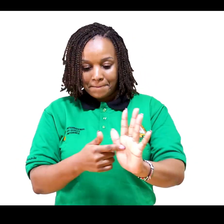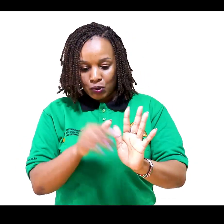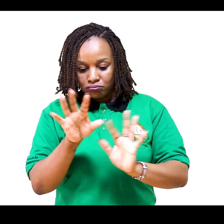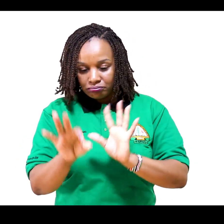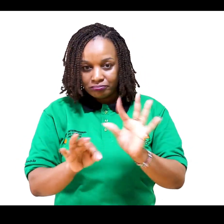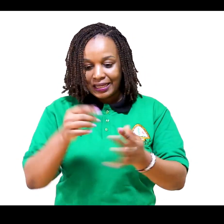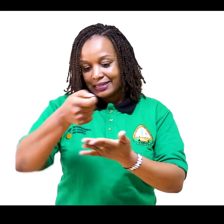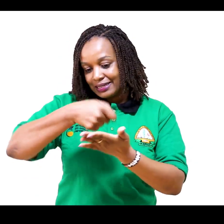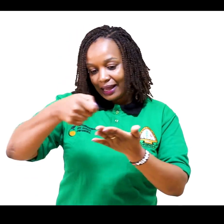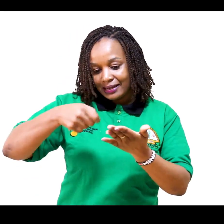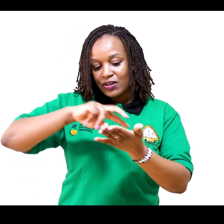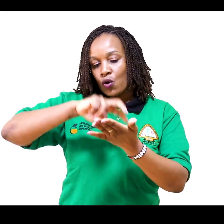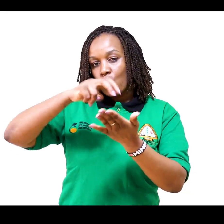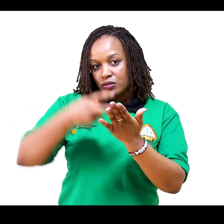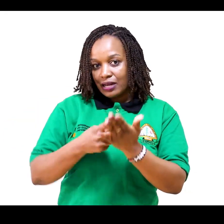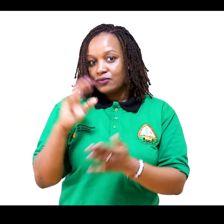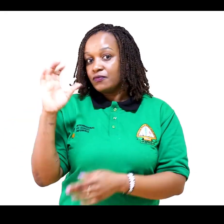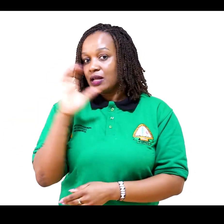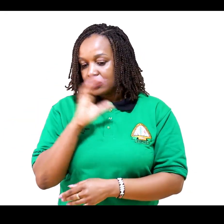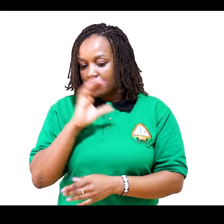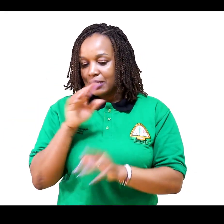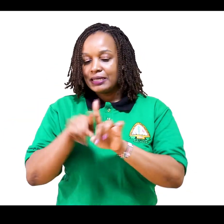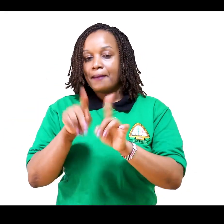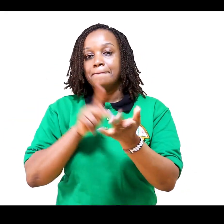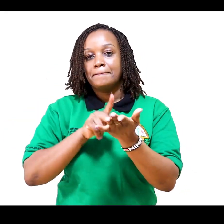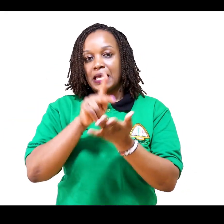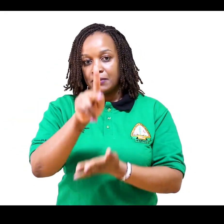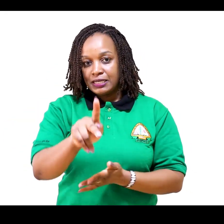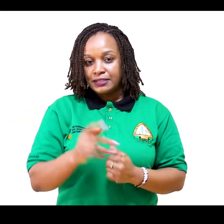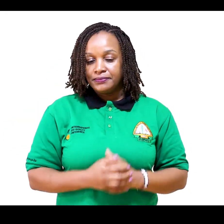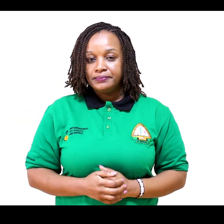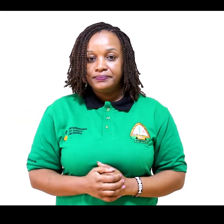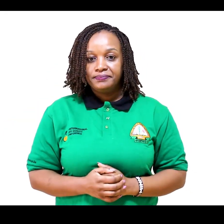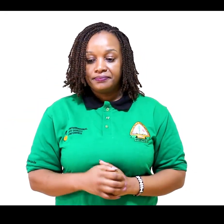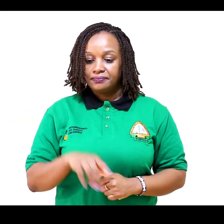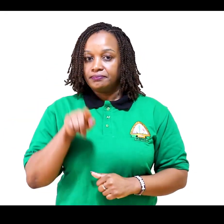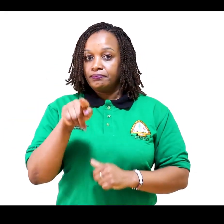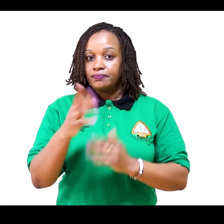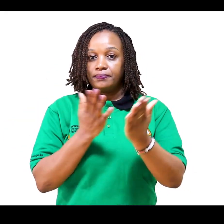sampuli, kusainiwa kwa mkataba wa mteja na malipo. Huduma hii inagharimu